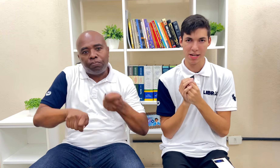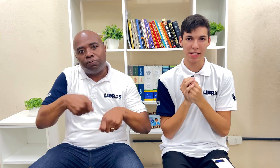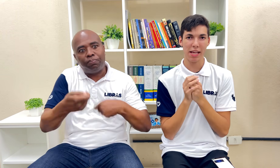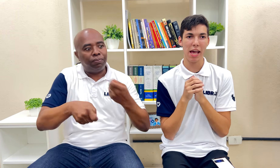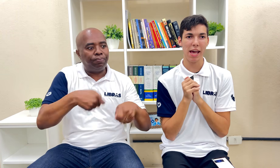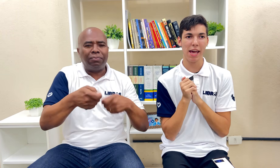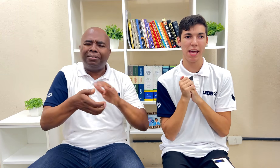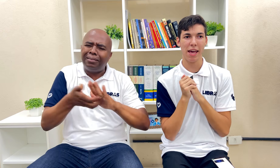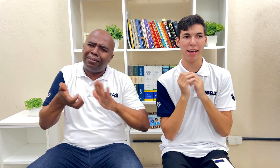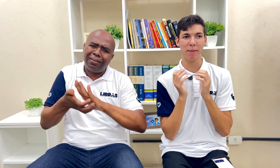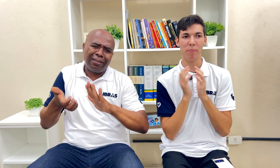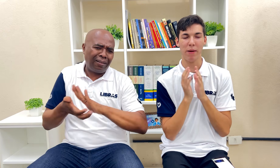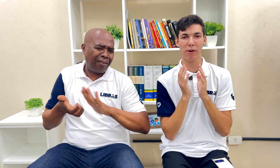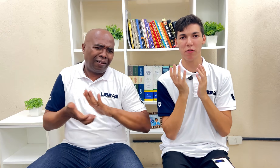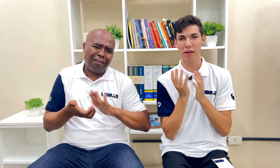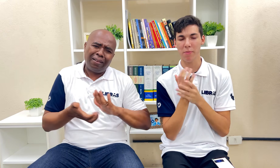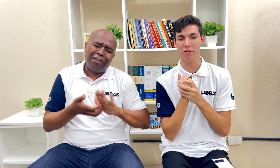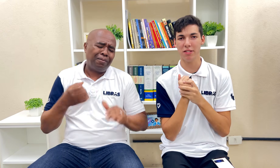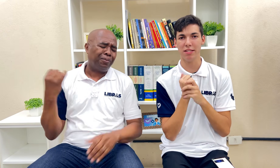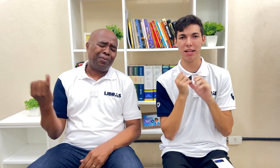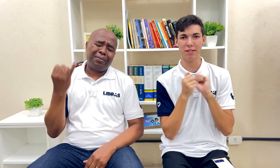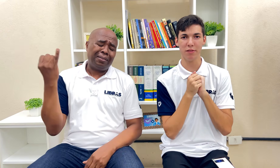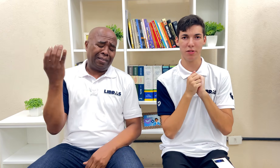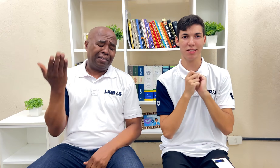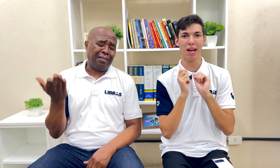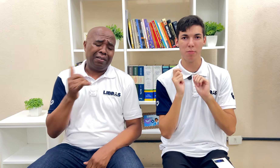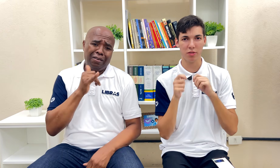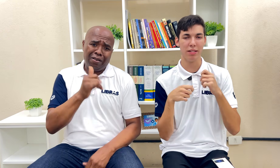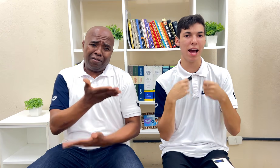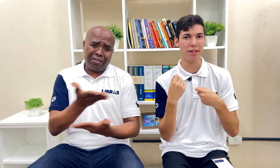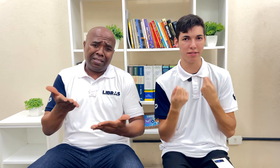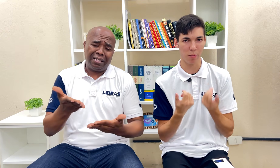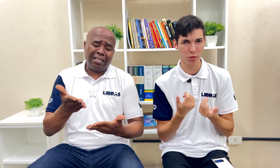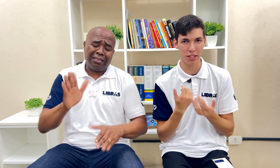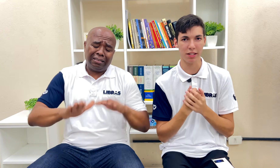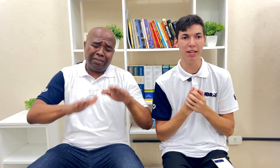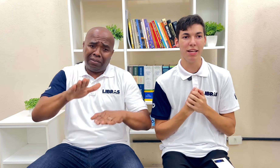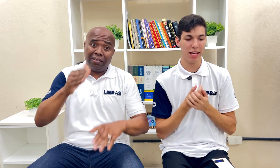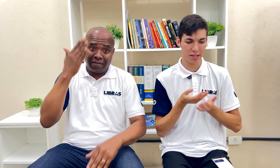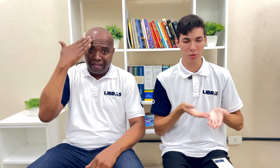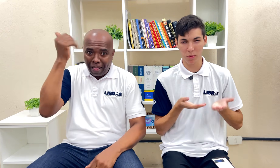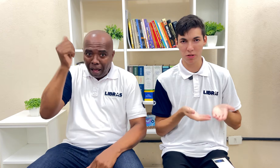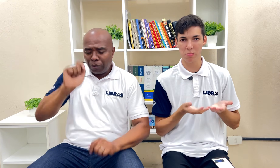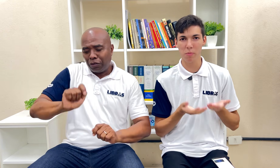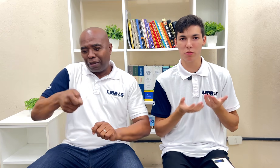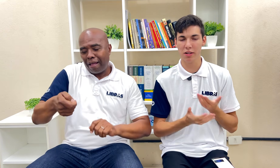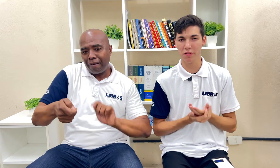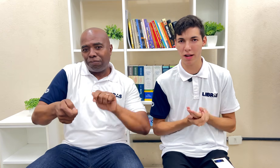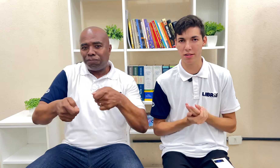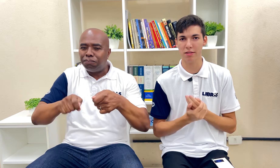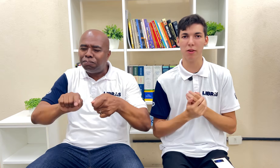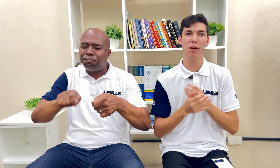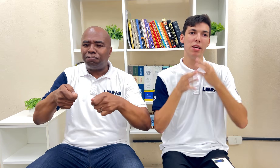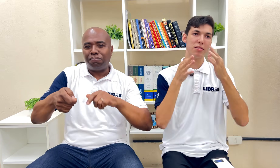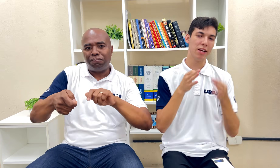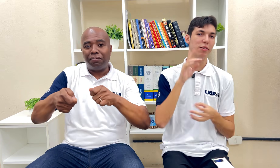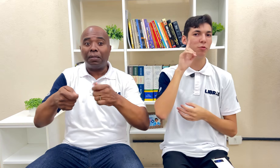que é o que eu falei para vocês. Às vezes você sabe os sinais da música, e essa música, por exemplo, tem muitos sinais fáceis. Então, certo